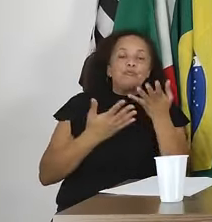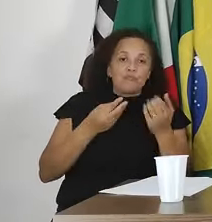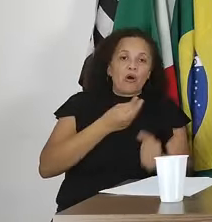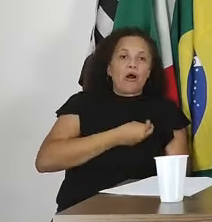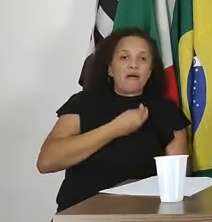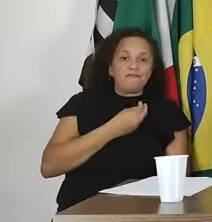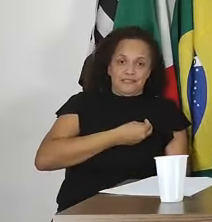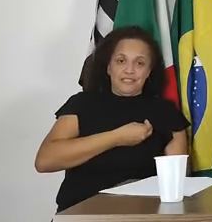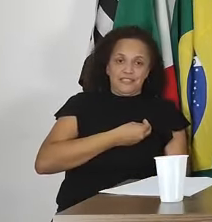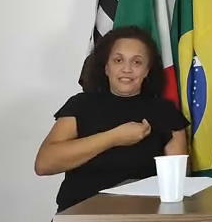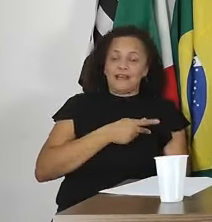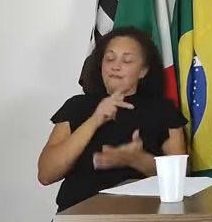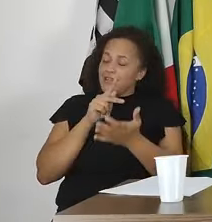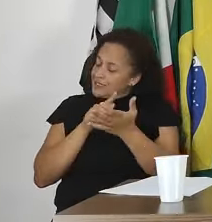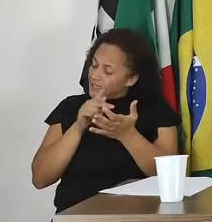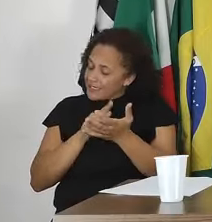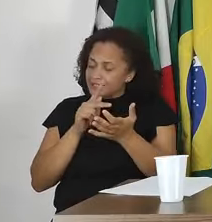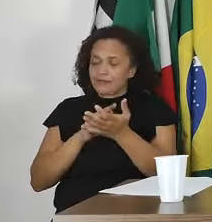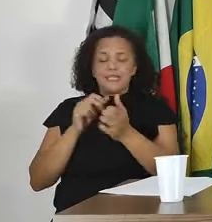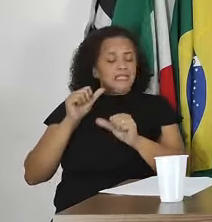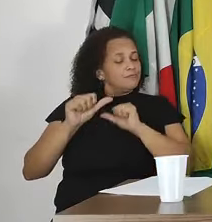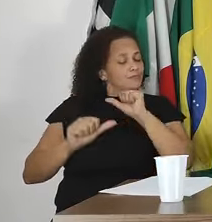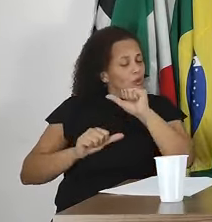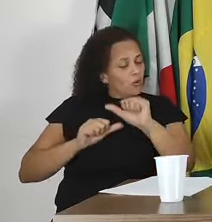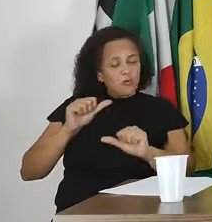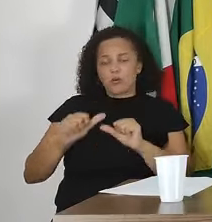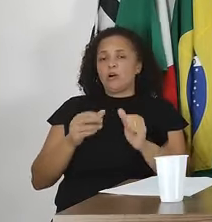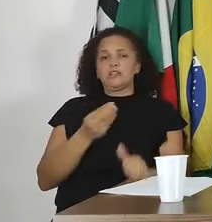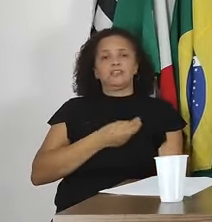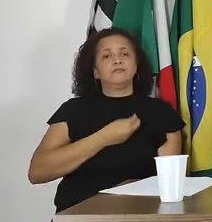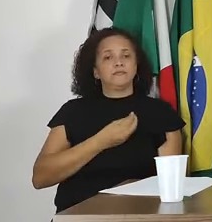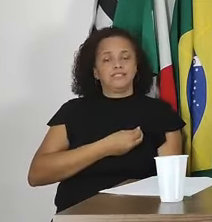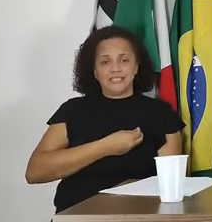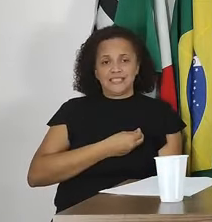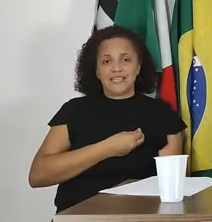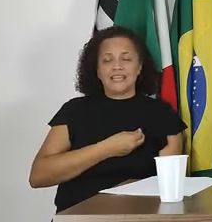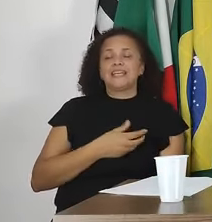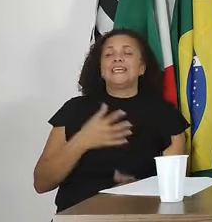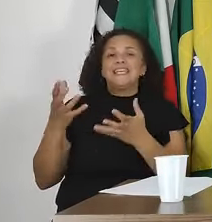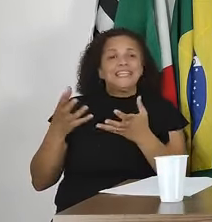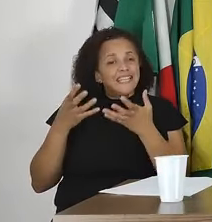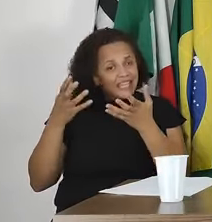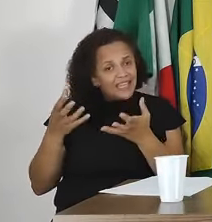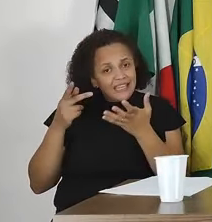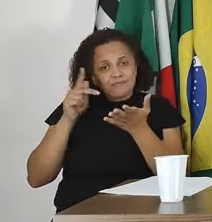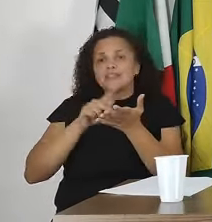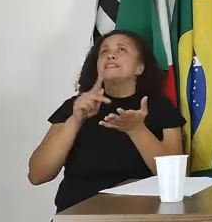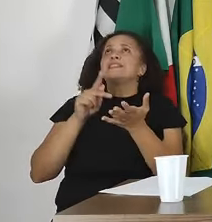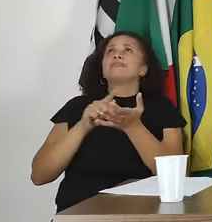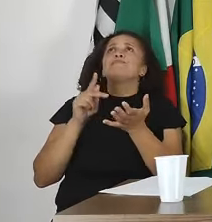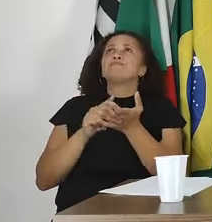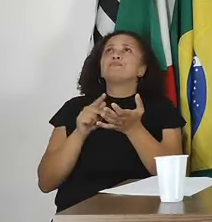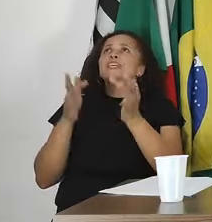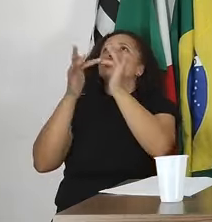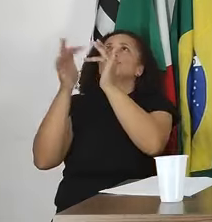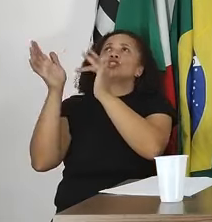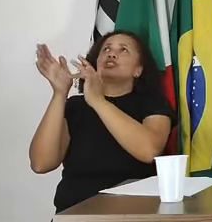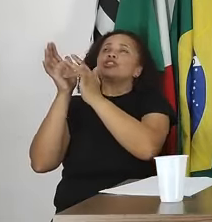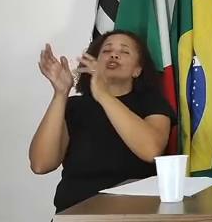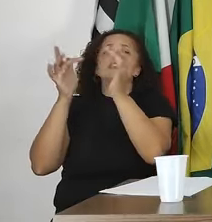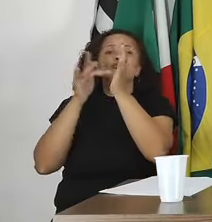realmente começou a viver uma nova natureza, né? Ele vestiu, né, a camisa de Jesus, é